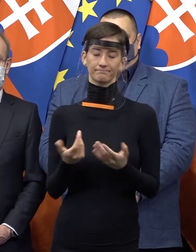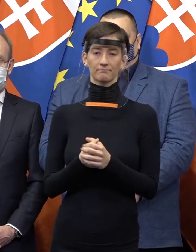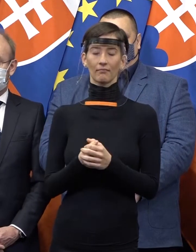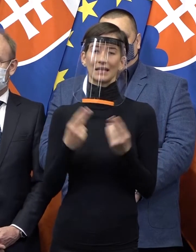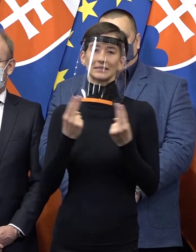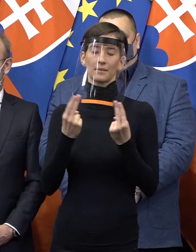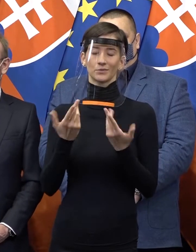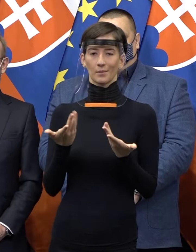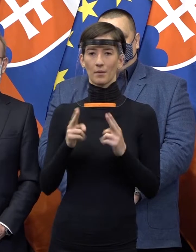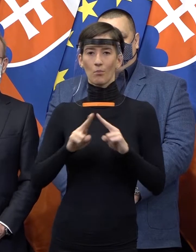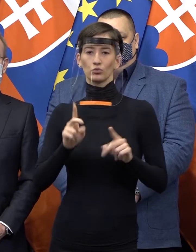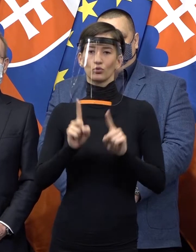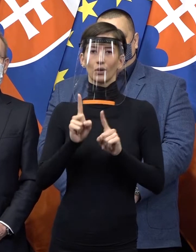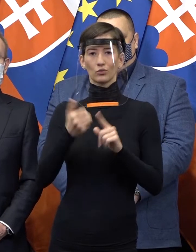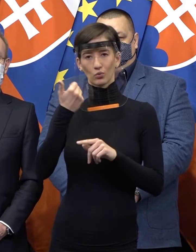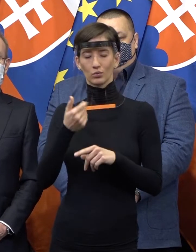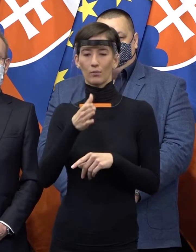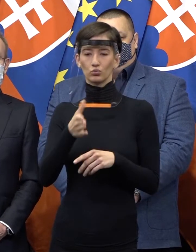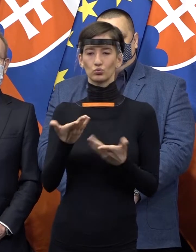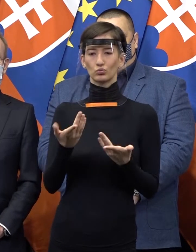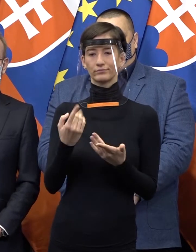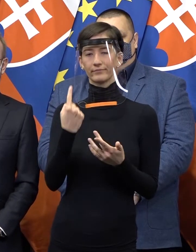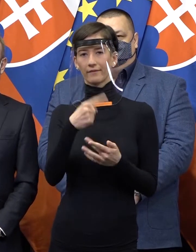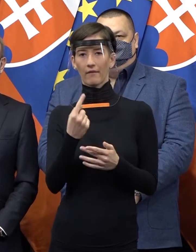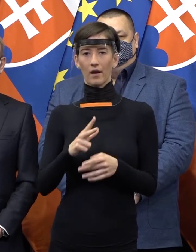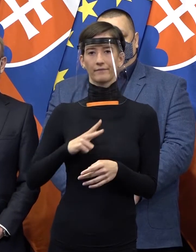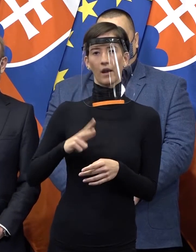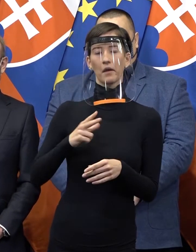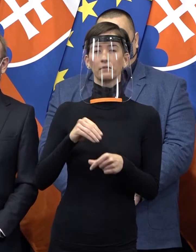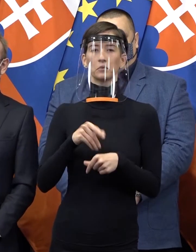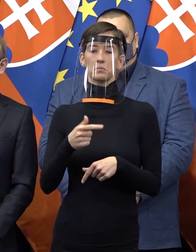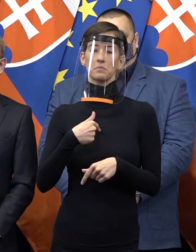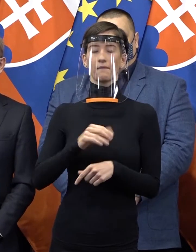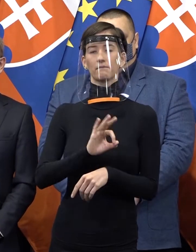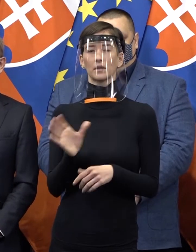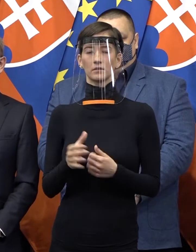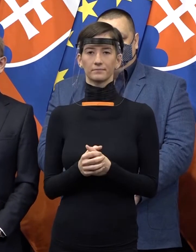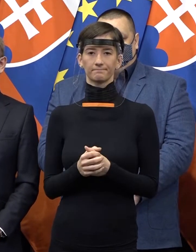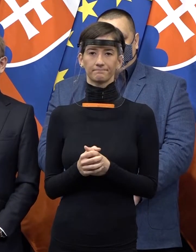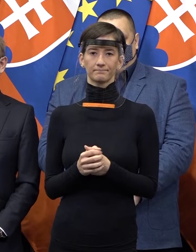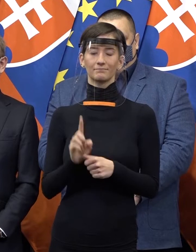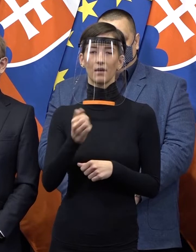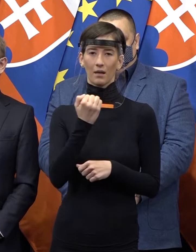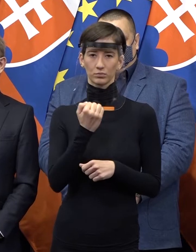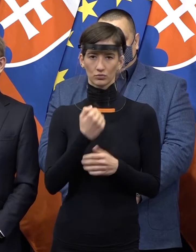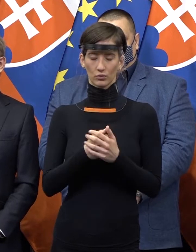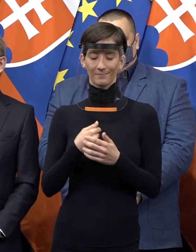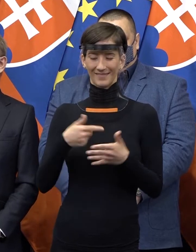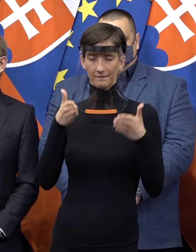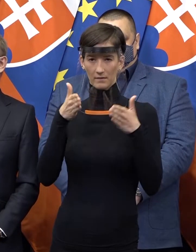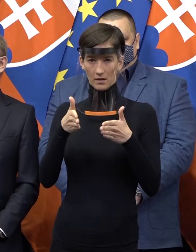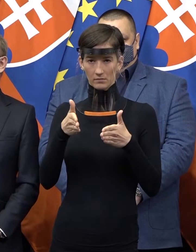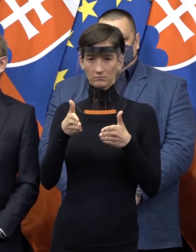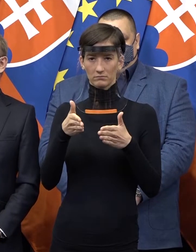ako obabrali s tými ostatnými. Ja sa verím zároveň, že ich my ostatní, ktorí zostaneme